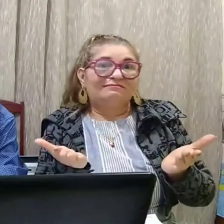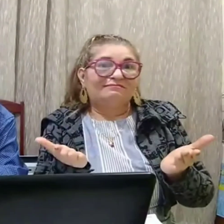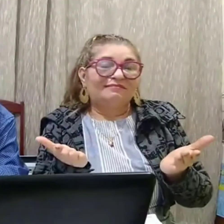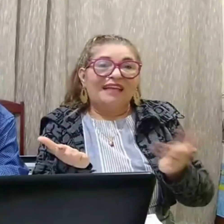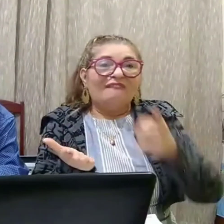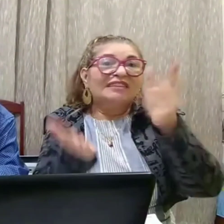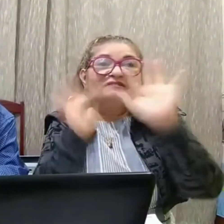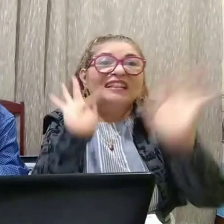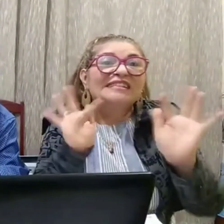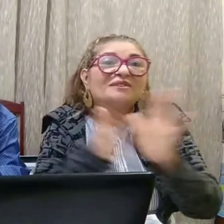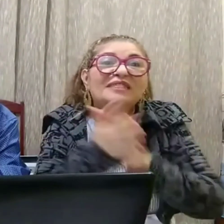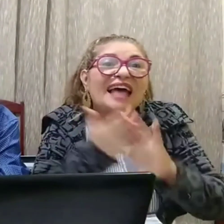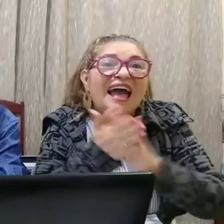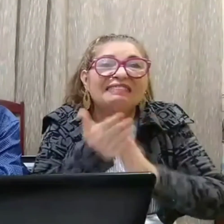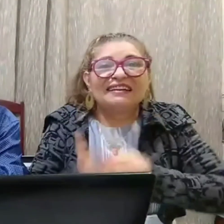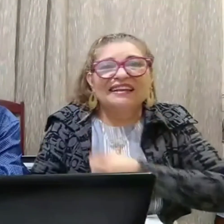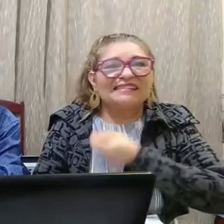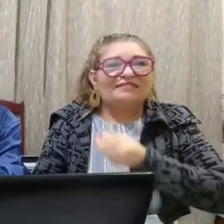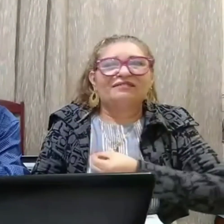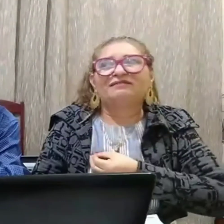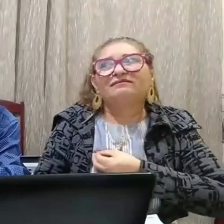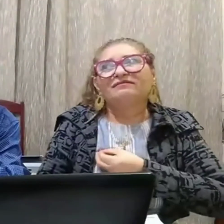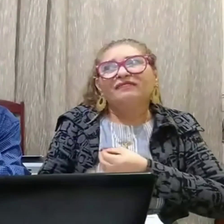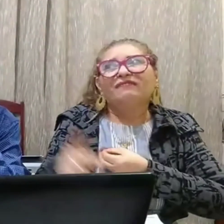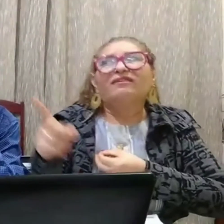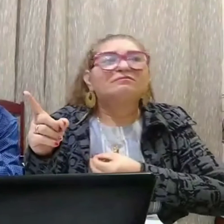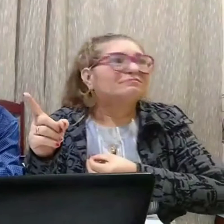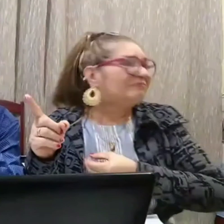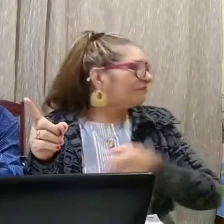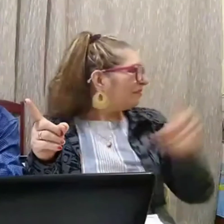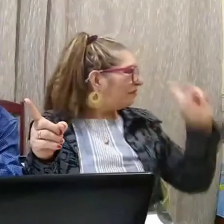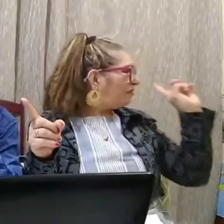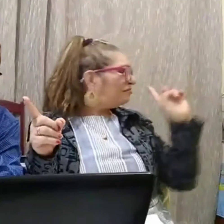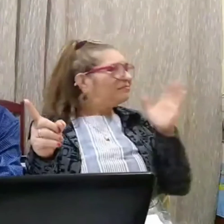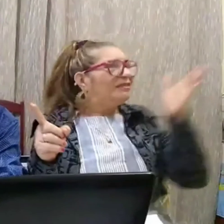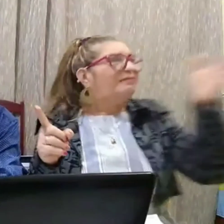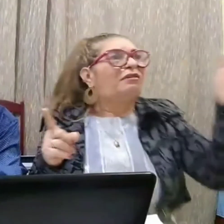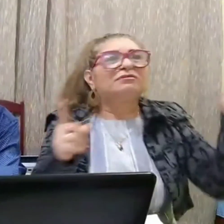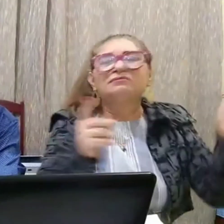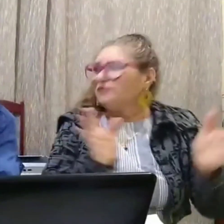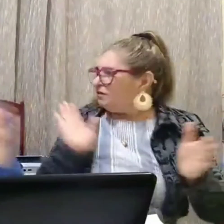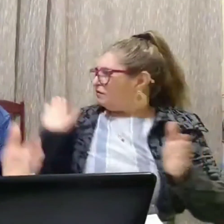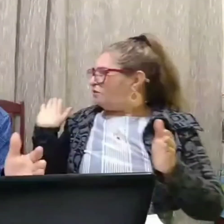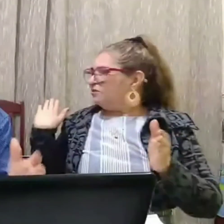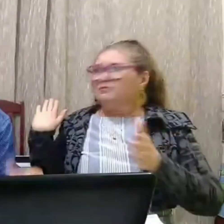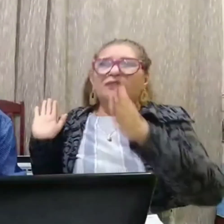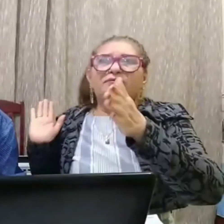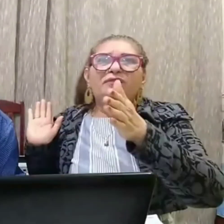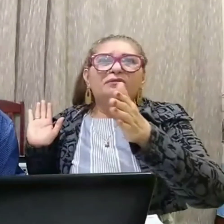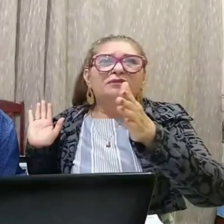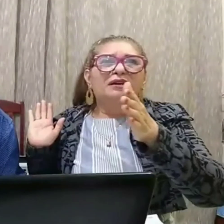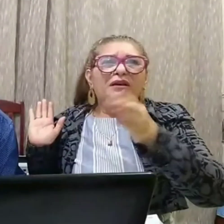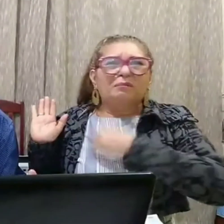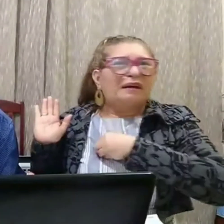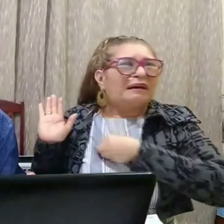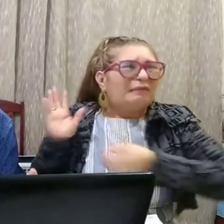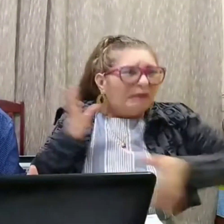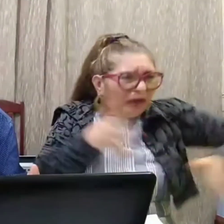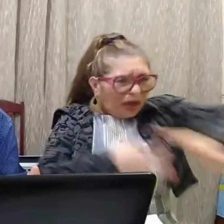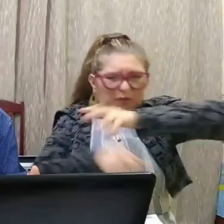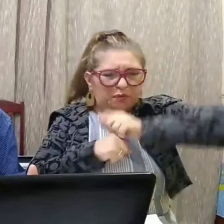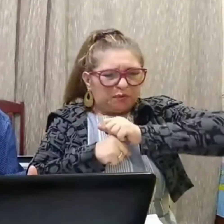mais nada nesta vida. Você vai para uma coisa, vai para outra, para um pecado e vai para o outro, e pensar que não, você está totalmente longe de